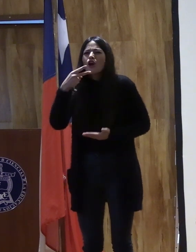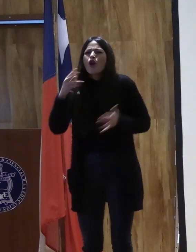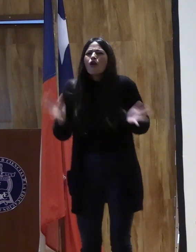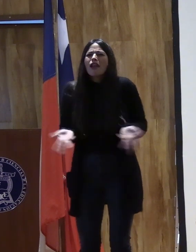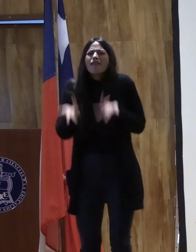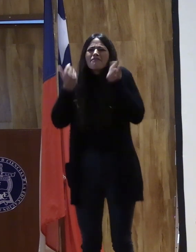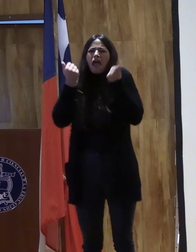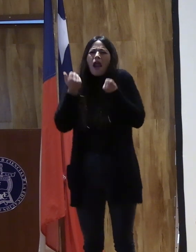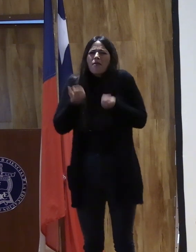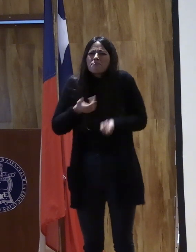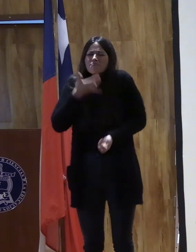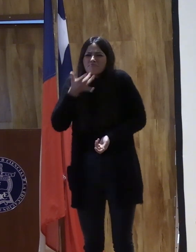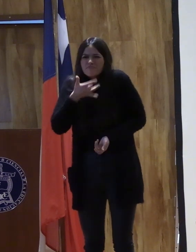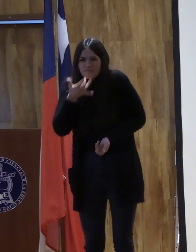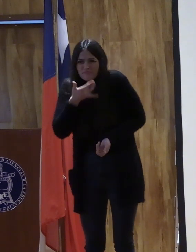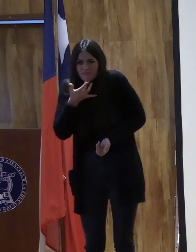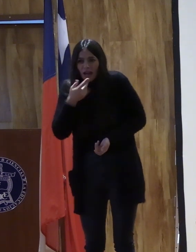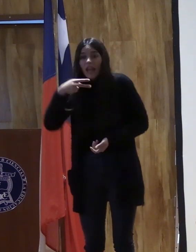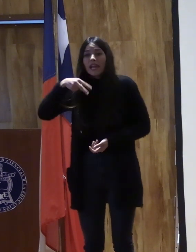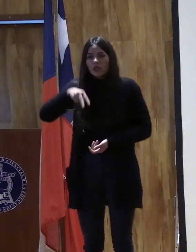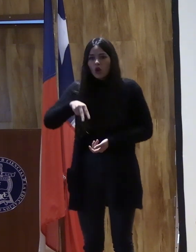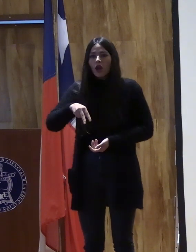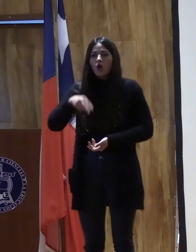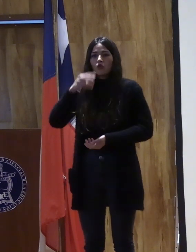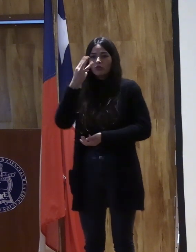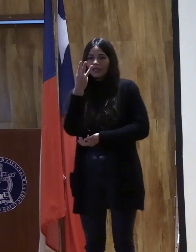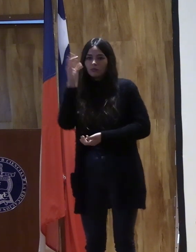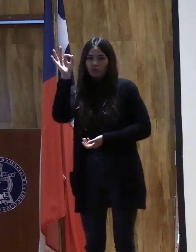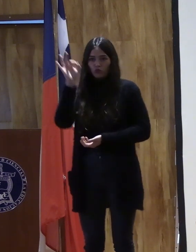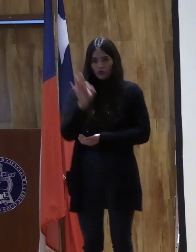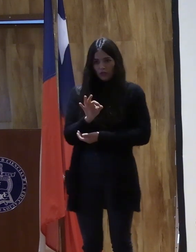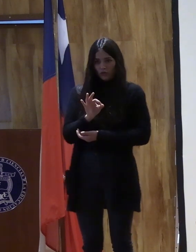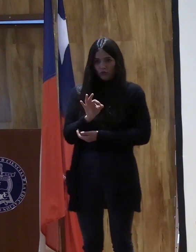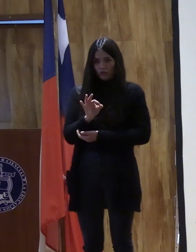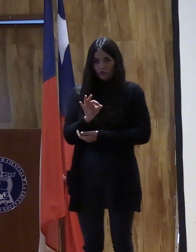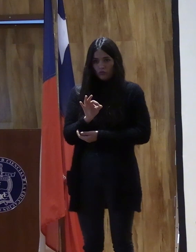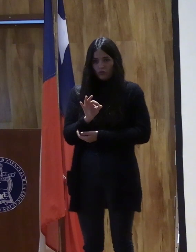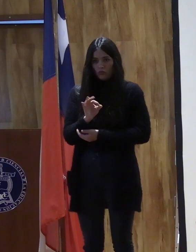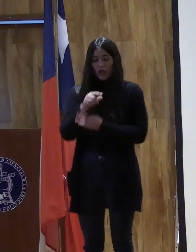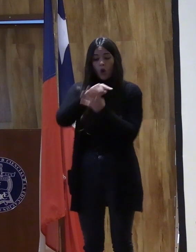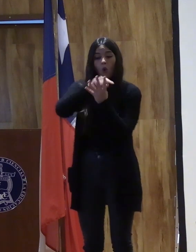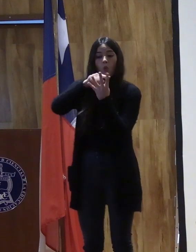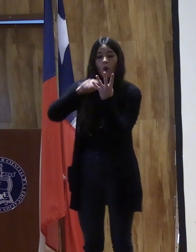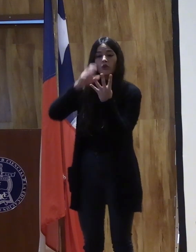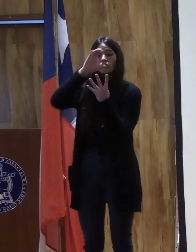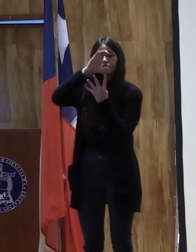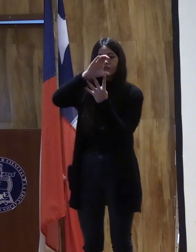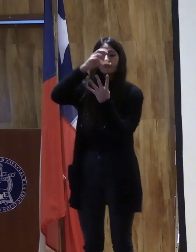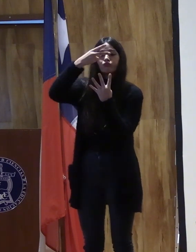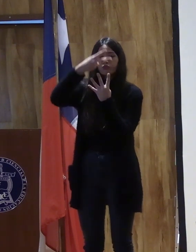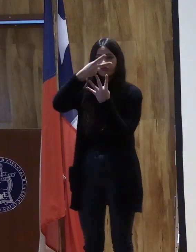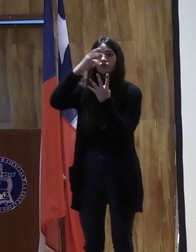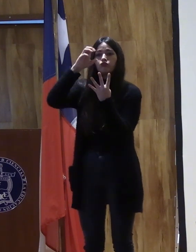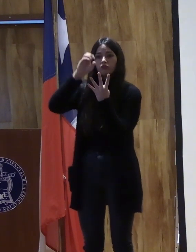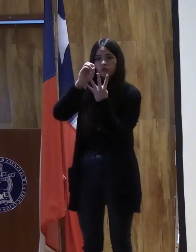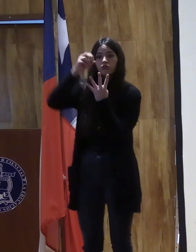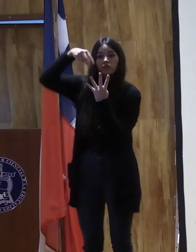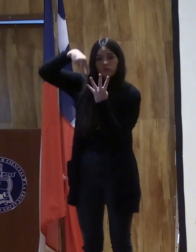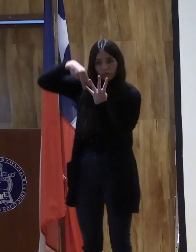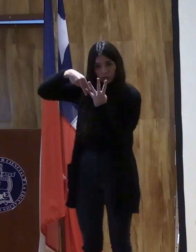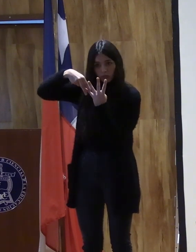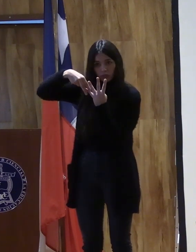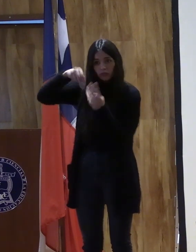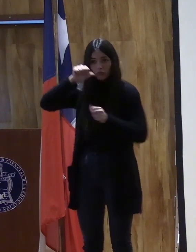10%. El nitrógeno es el 3%. Y entre esos 4 elementos, carbono, hidrógeno,